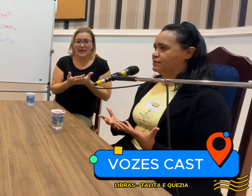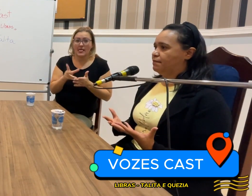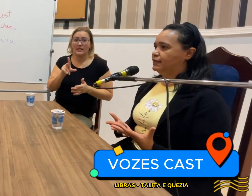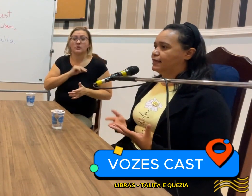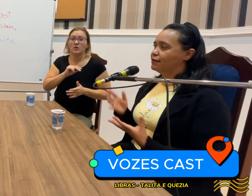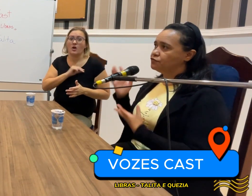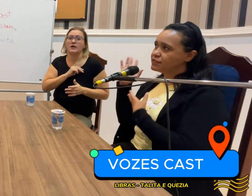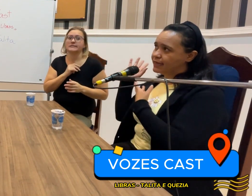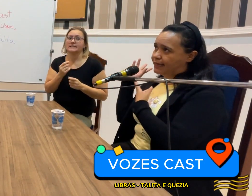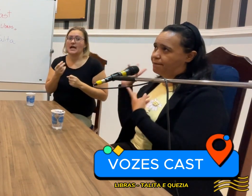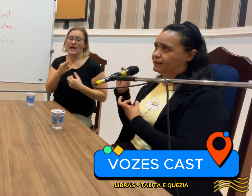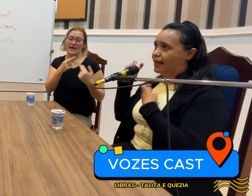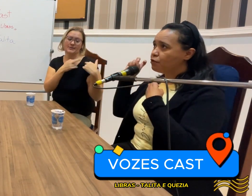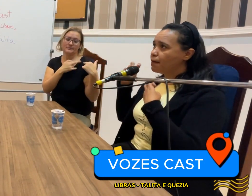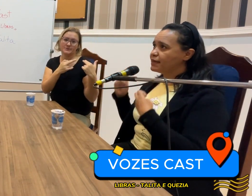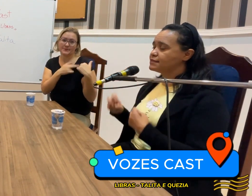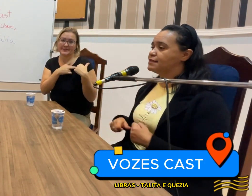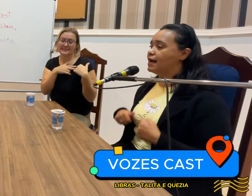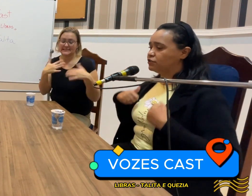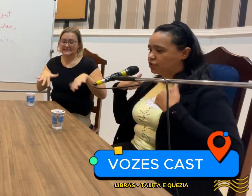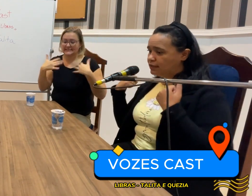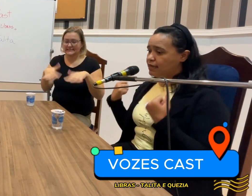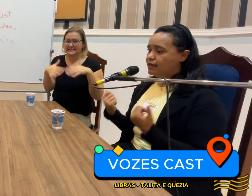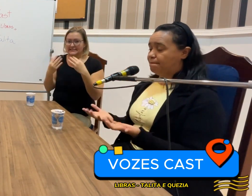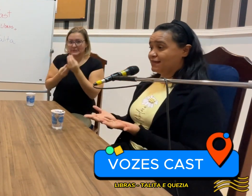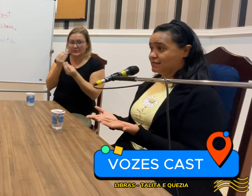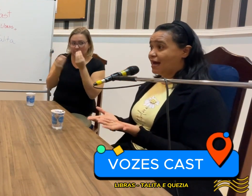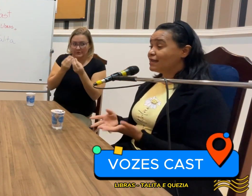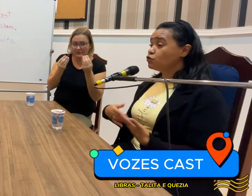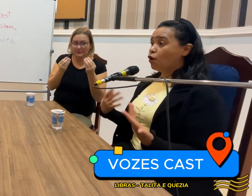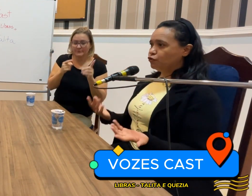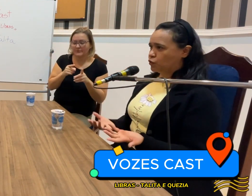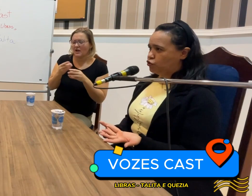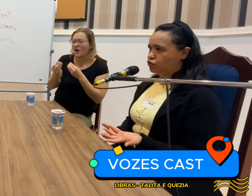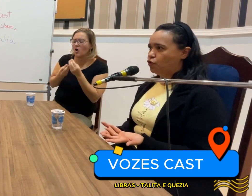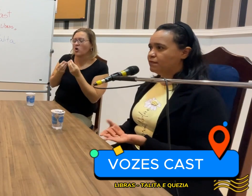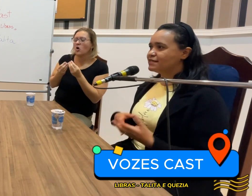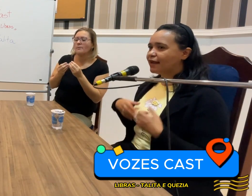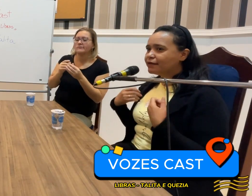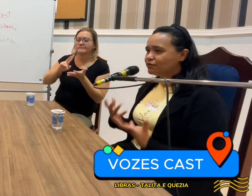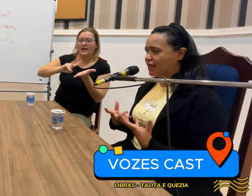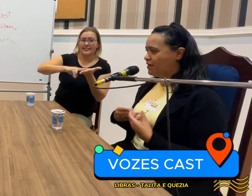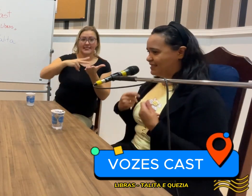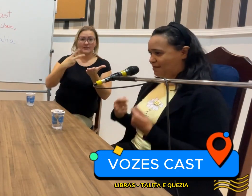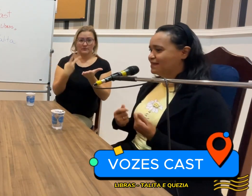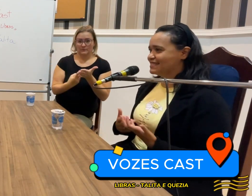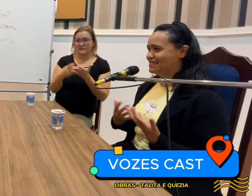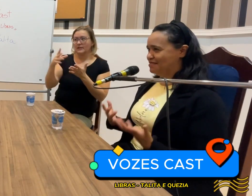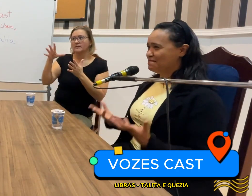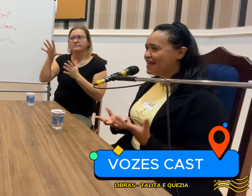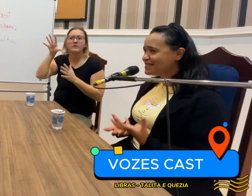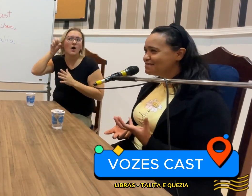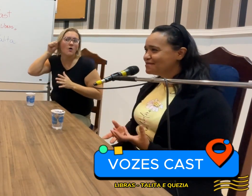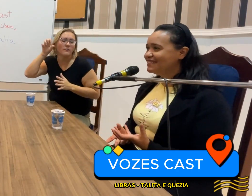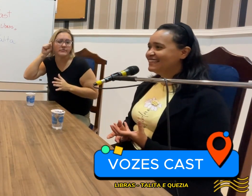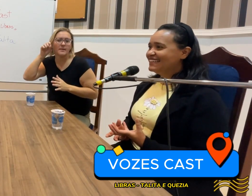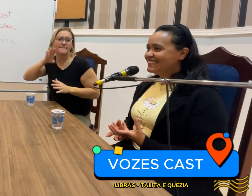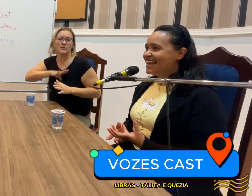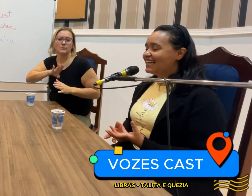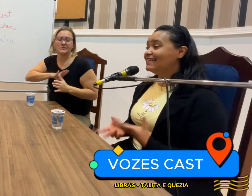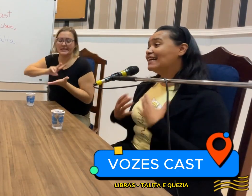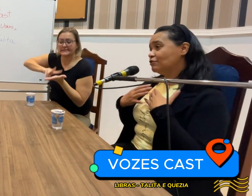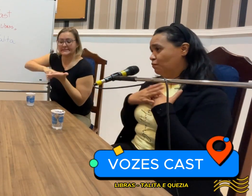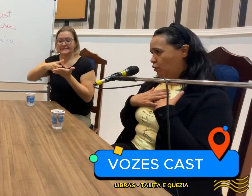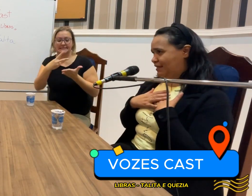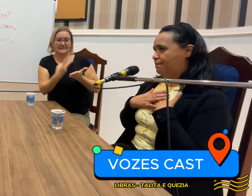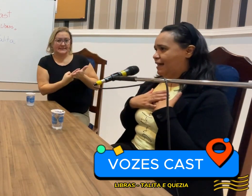muita responsabilidade você captar uma mensagem e passar em outro idioma. Será que eu tenho essa capacitação mesmo? Sim.